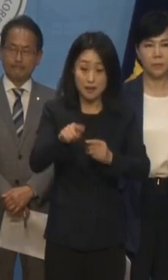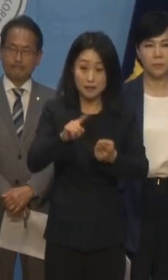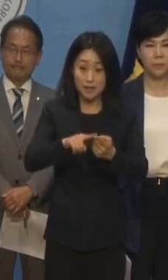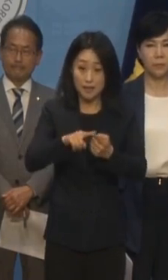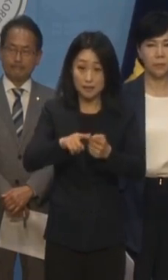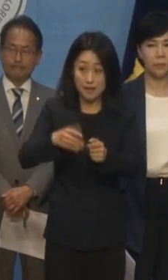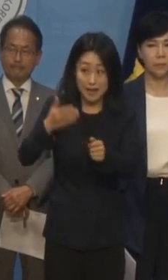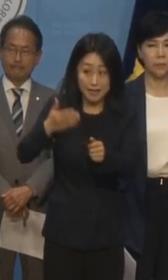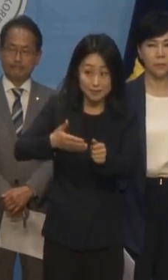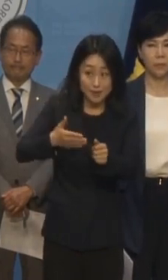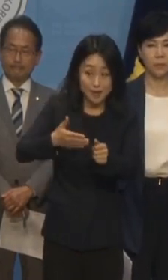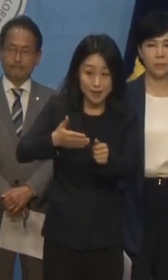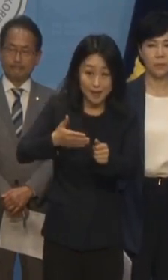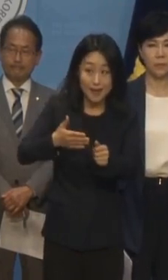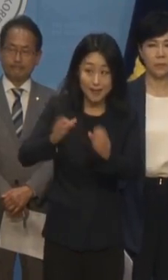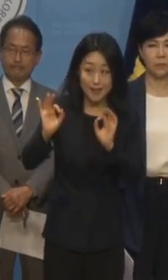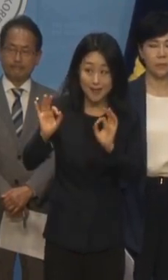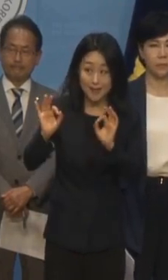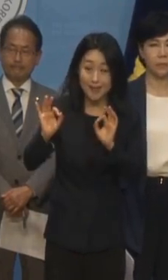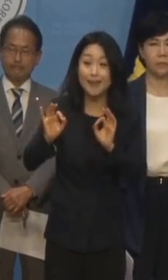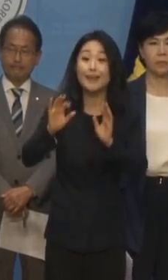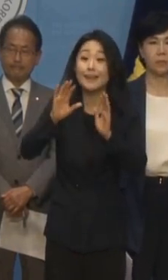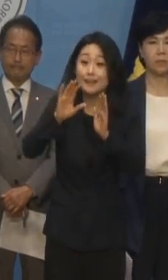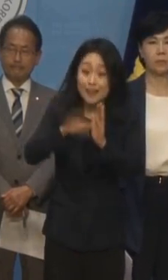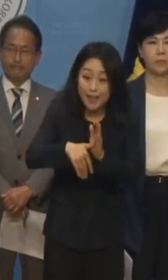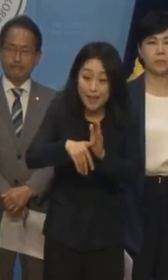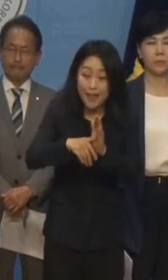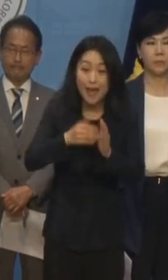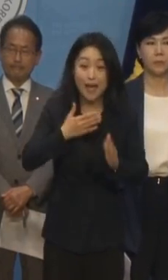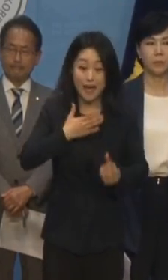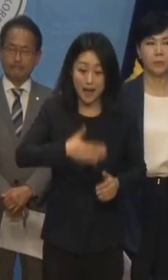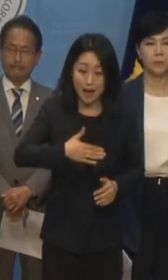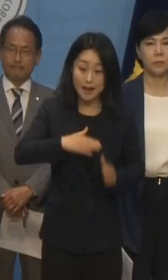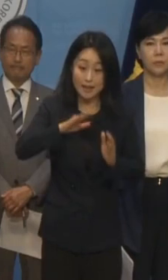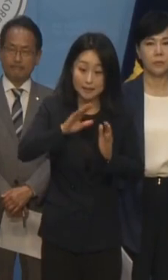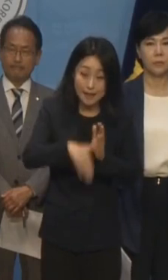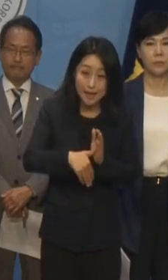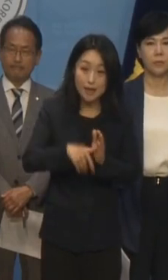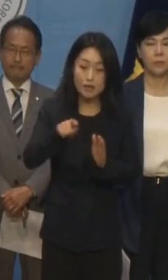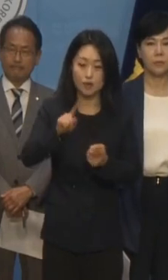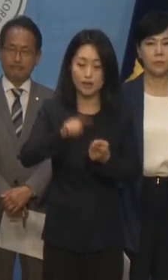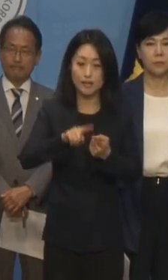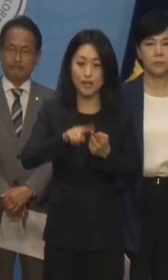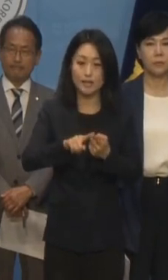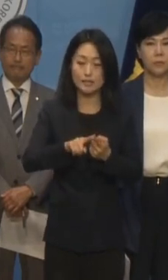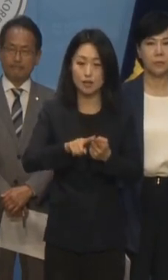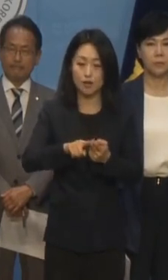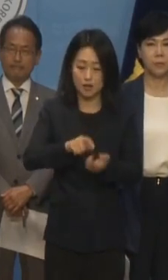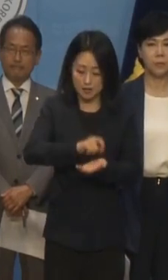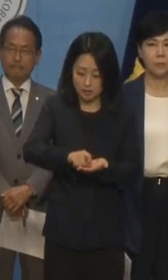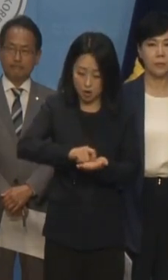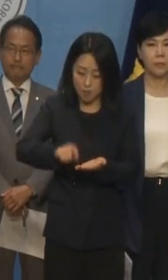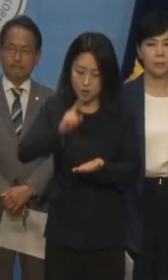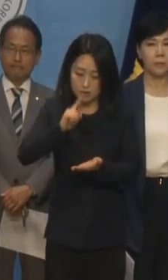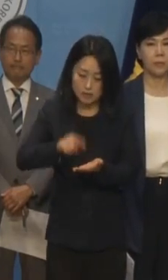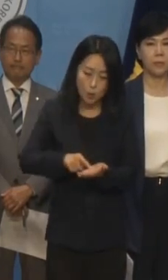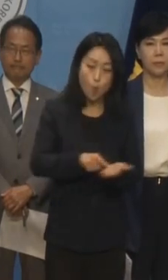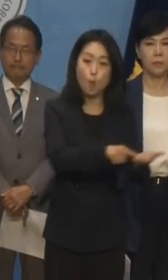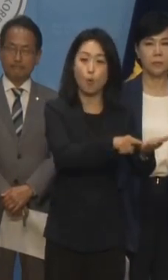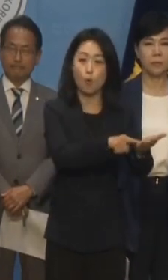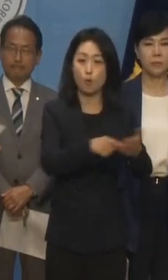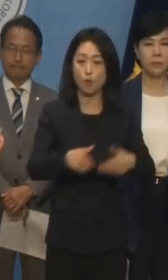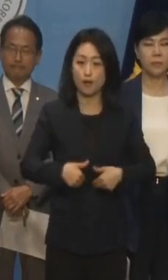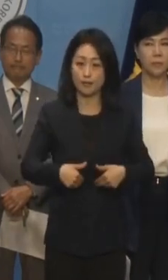제공의 약속이나 의사표시를 받은 사실을 알게 된 경우에는 이를 서면으로 신고하여야 한다라고